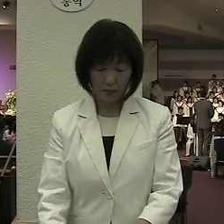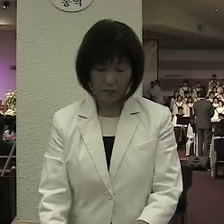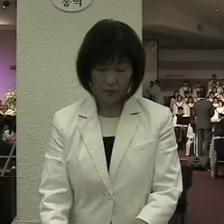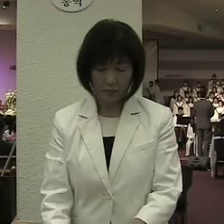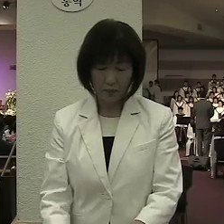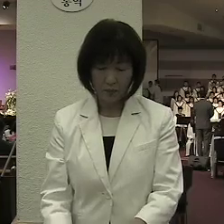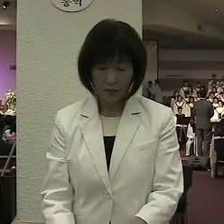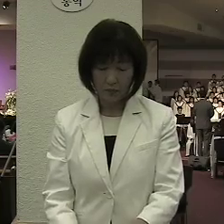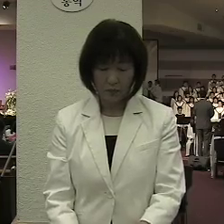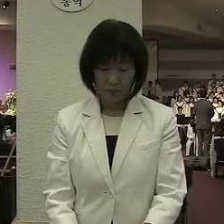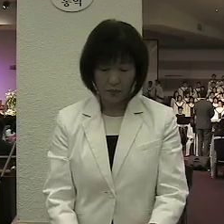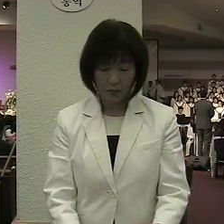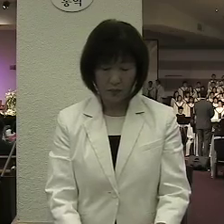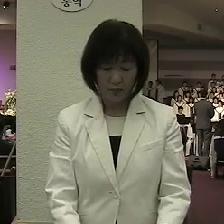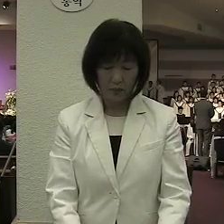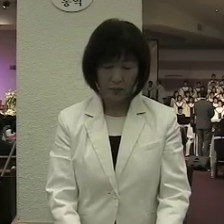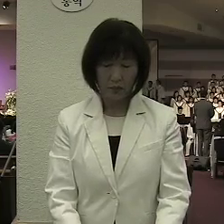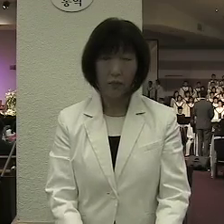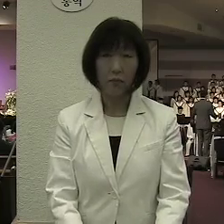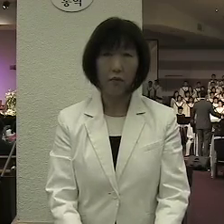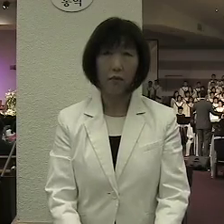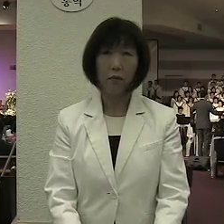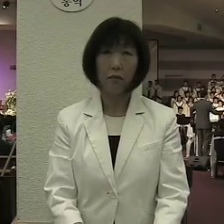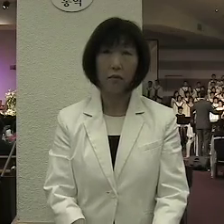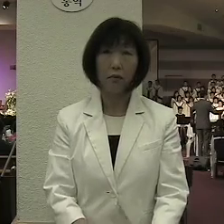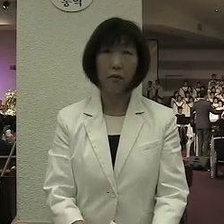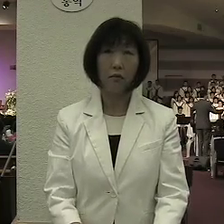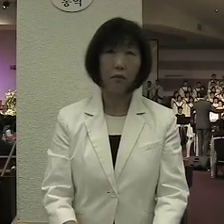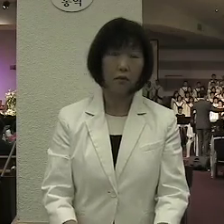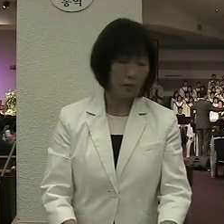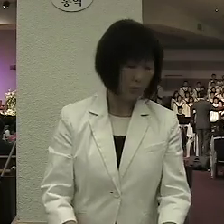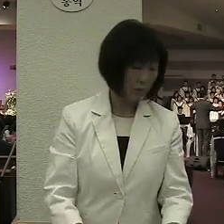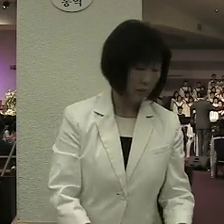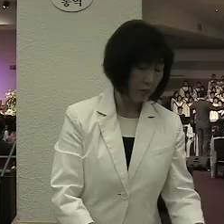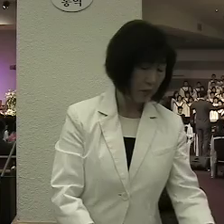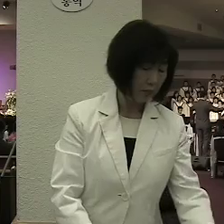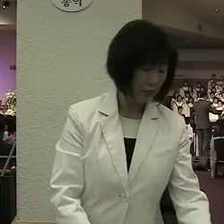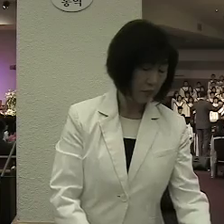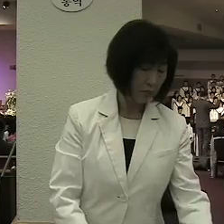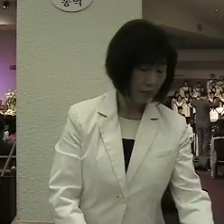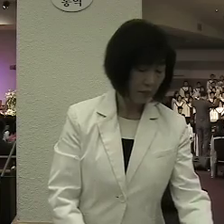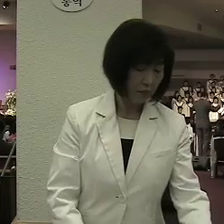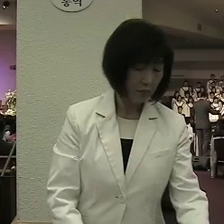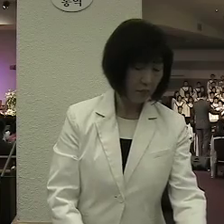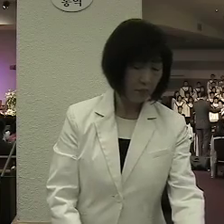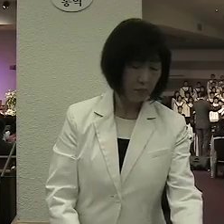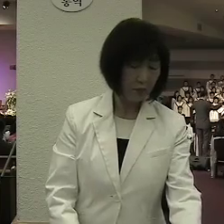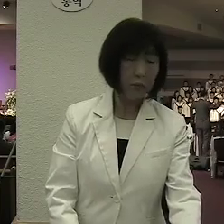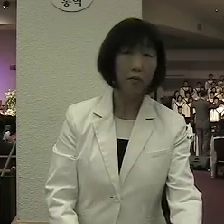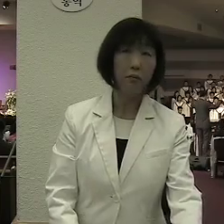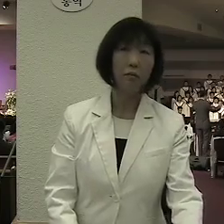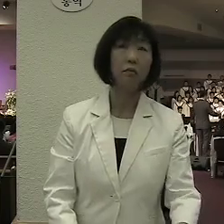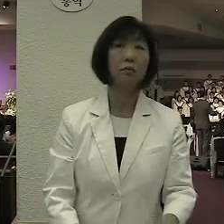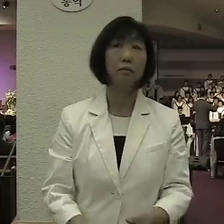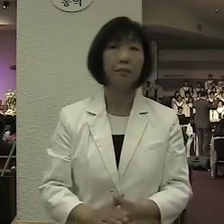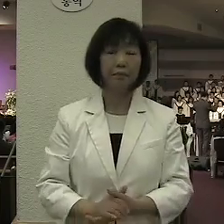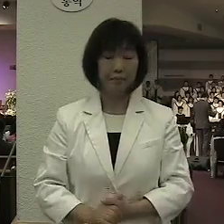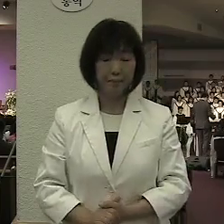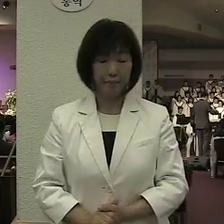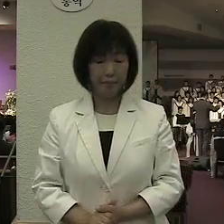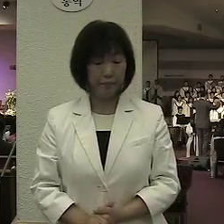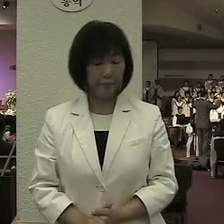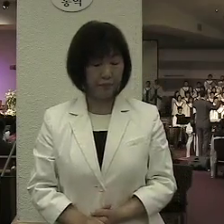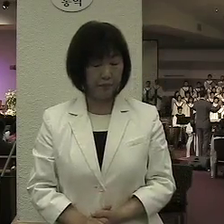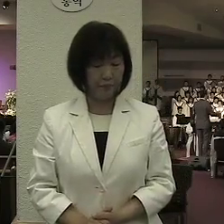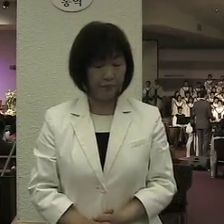앞으로 나가시게 되면 서점 옆에 새가족 환영실이 있습니다. 잠시 들려주시면 우리가 사랑을 나누겠습니다. 이 시간은 2부 찬양대와